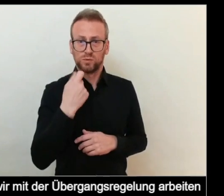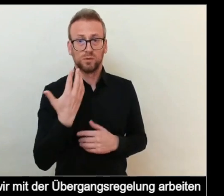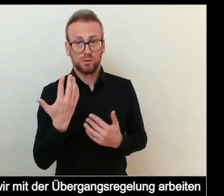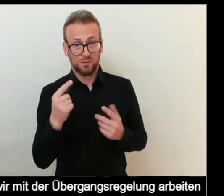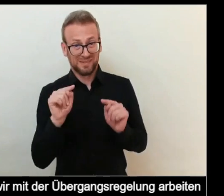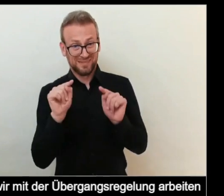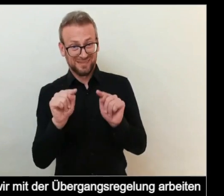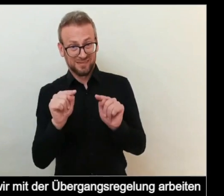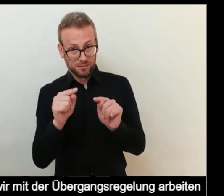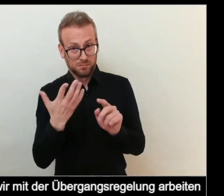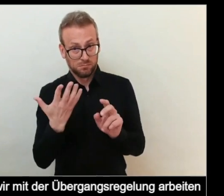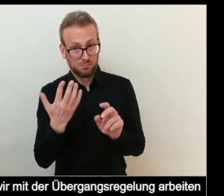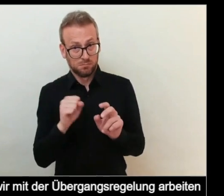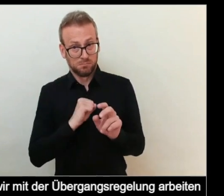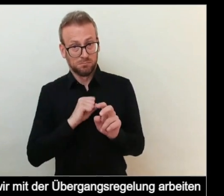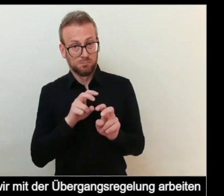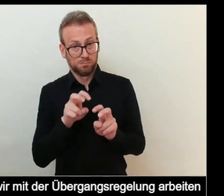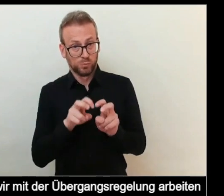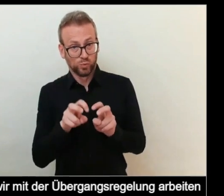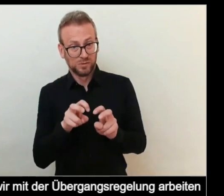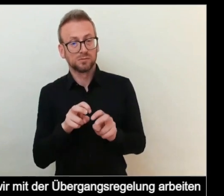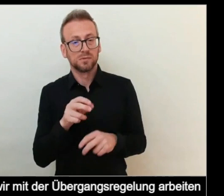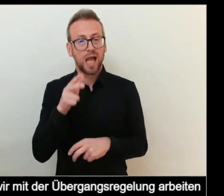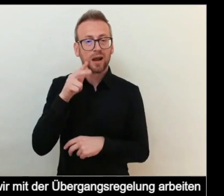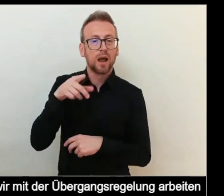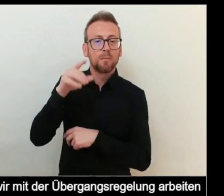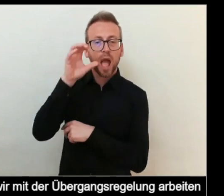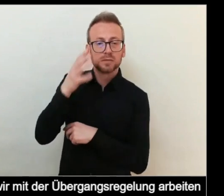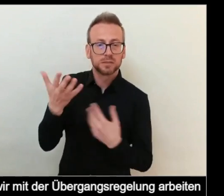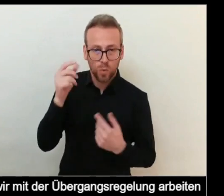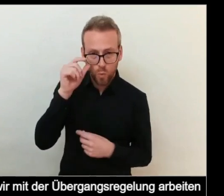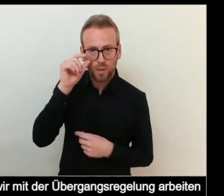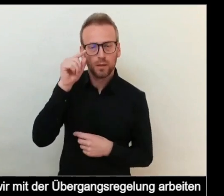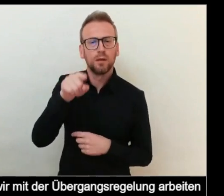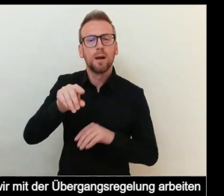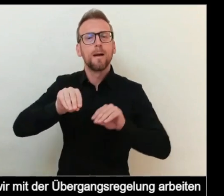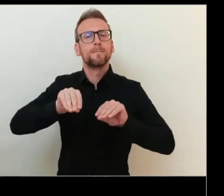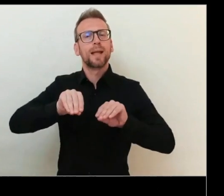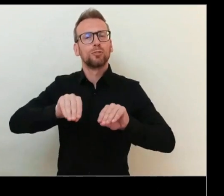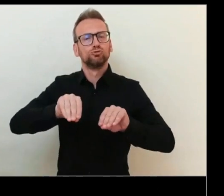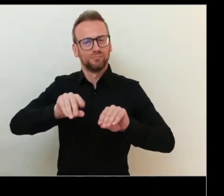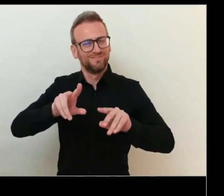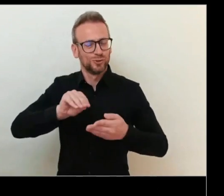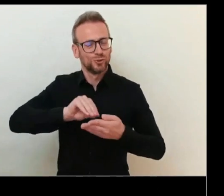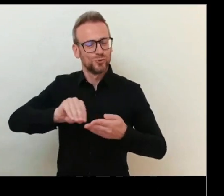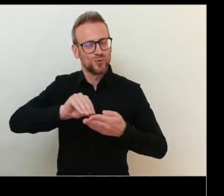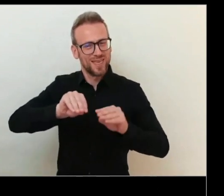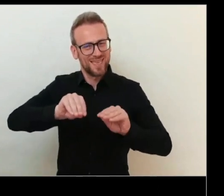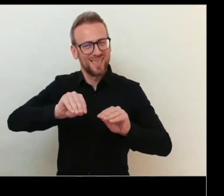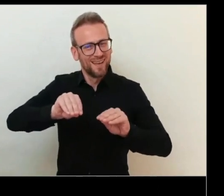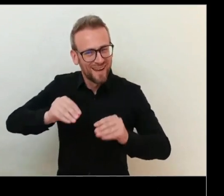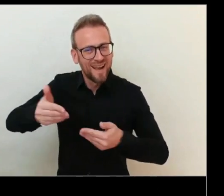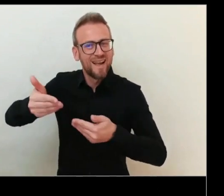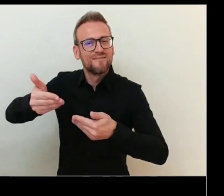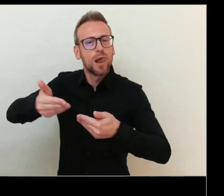ein Buhai war mit bürokratischen Regelungen. Da sind dann Leute wieder abgesprungen, die genervt waren von Nachweisen, die sie bringen mussten